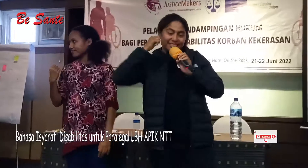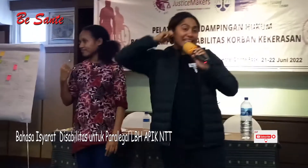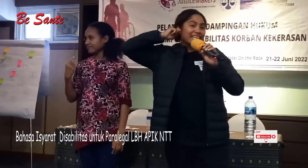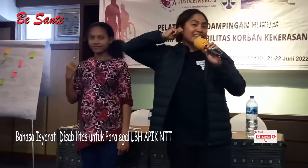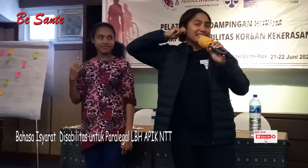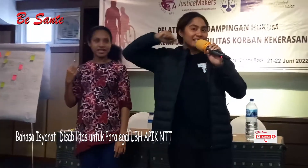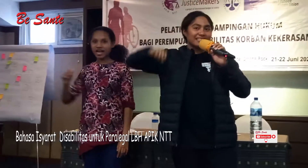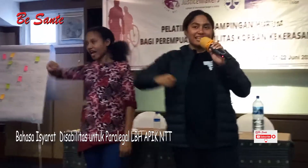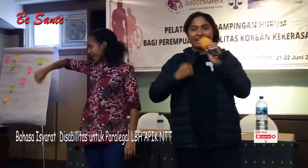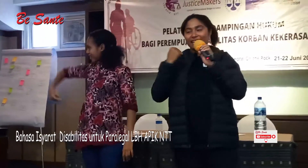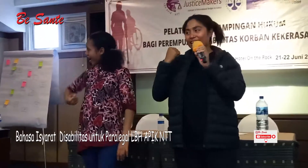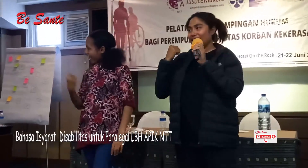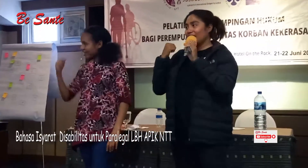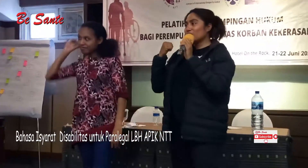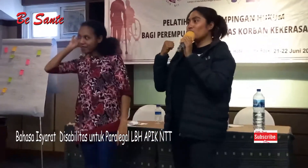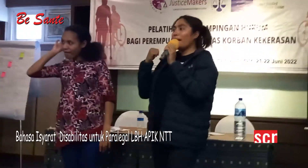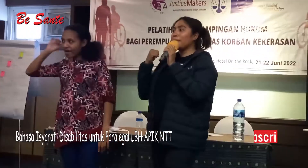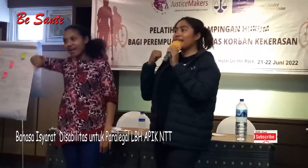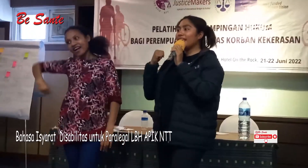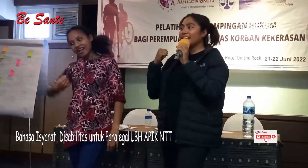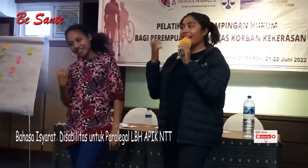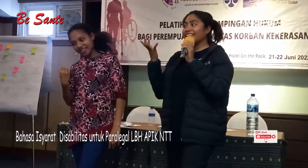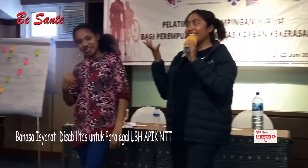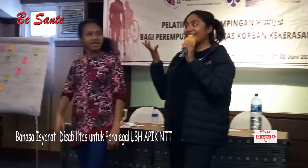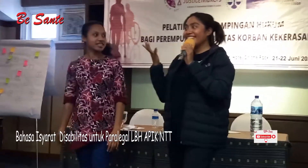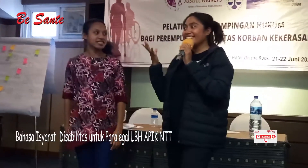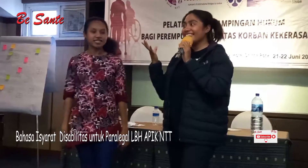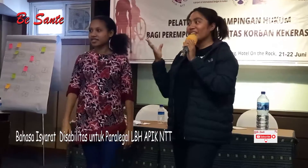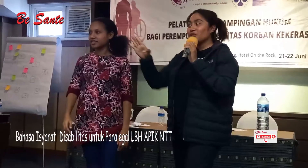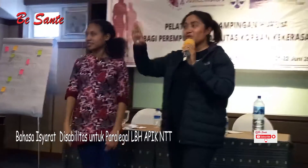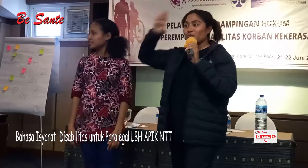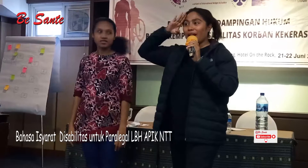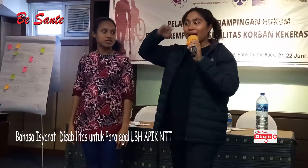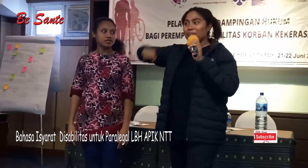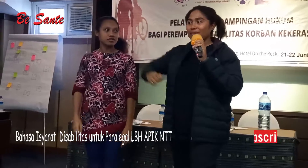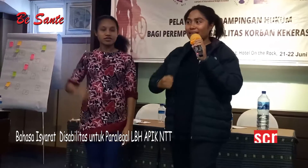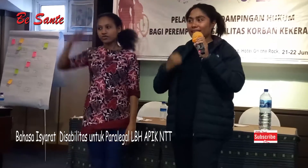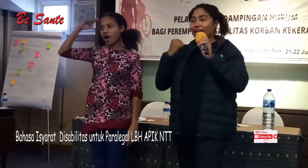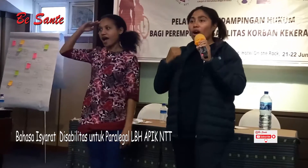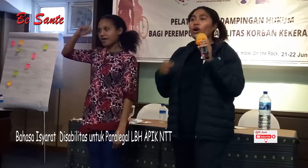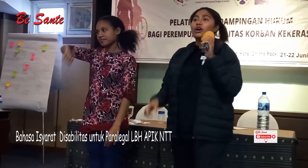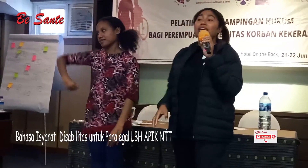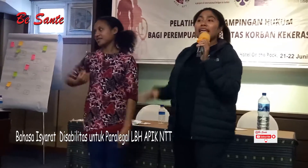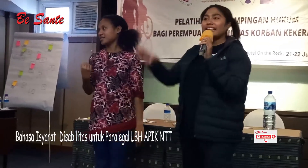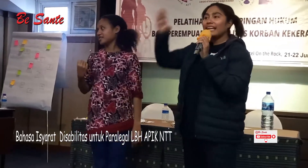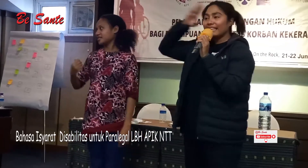Jadi istri. Suami. Ada yang tahu? Ini tadi suami. Oh. Ini